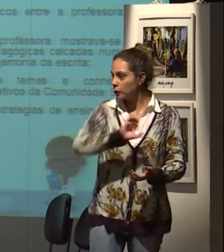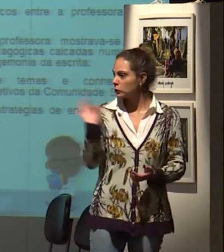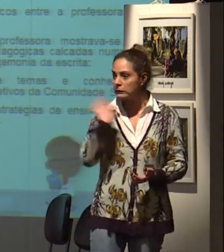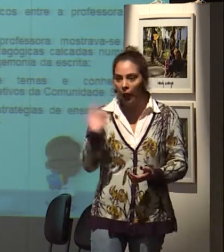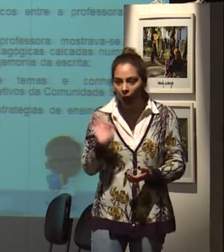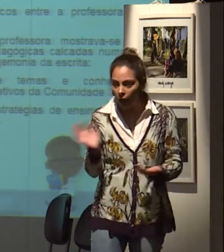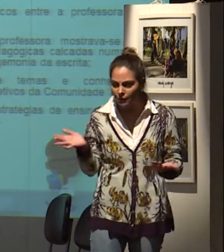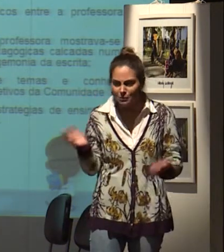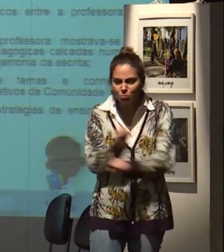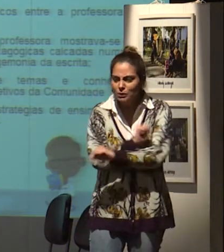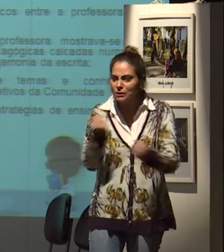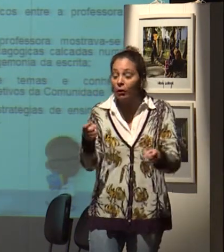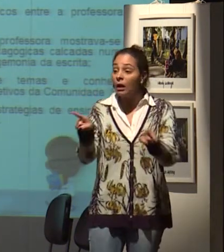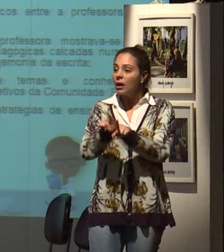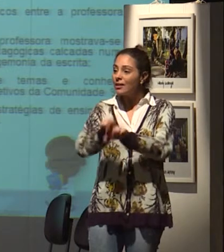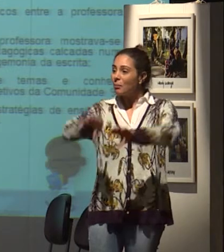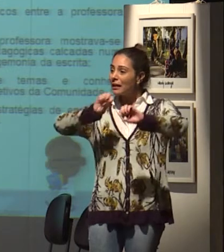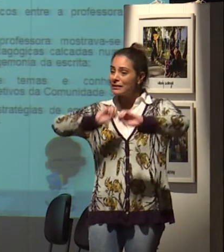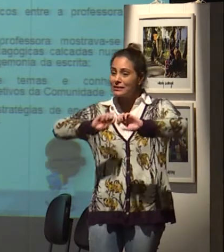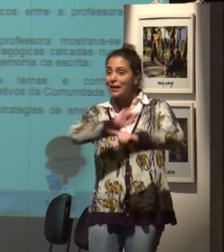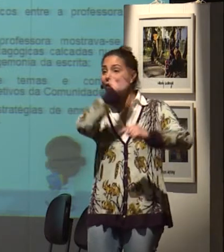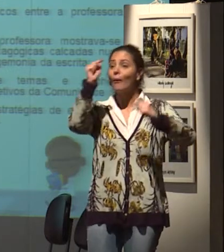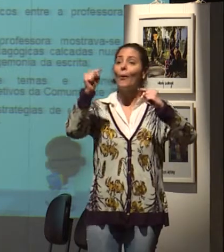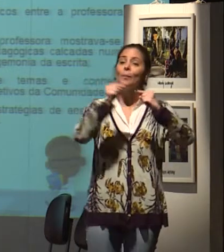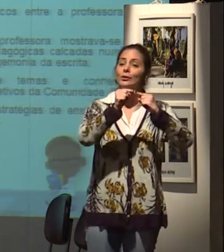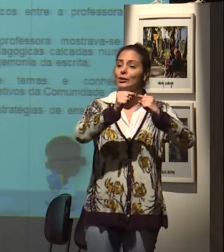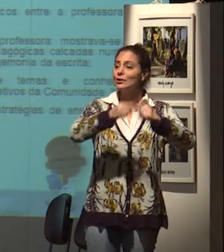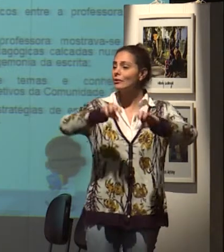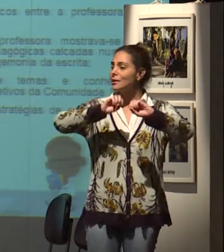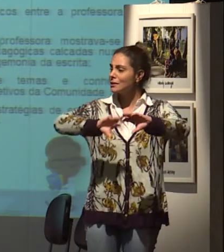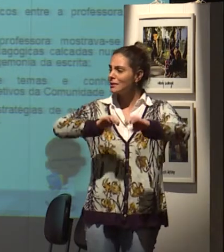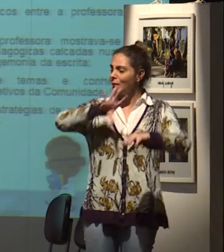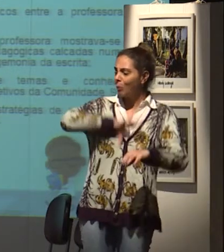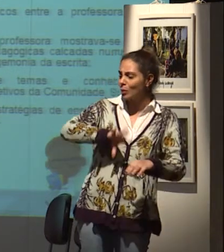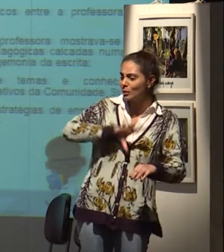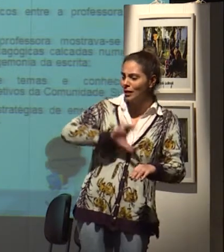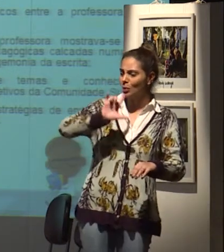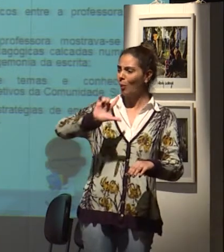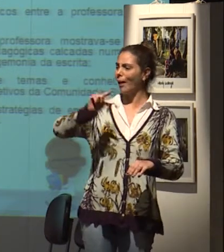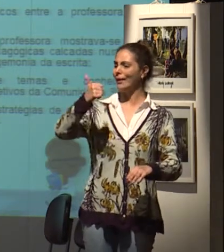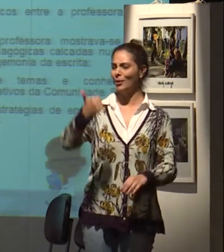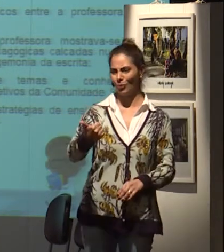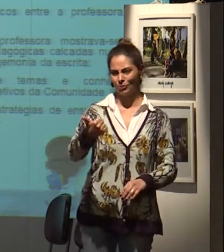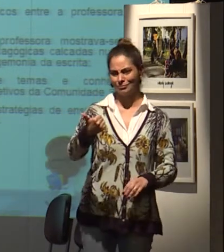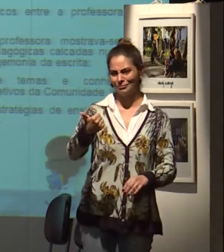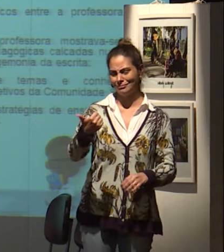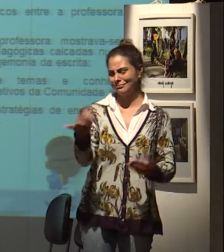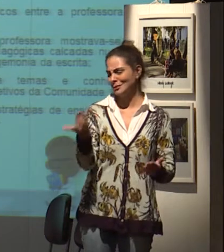Os alunos não aprendiam nada. E também, na hora que eu ia ensinar, o objetivo do ensino de português